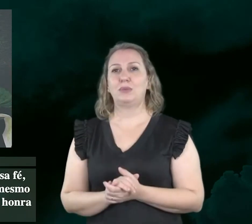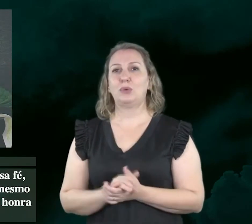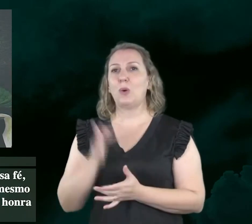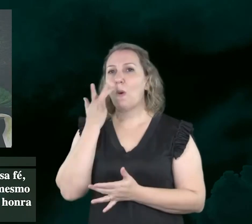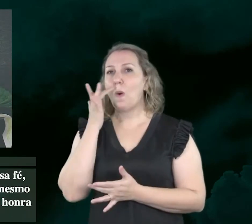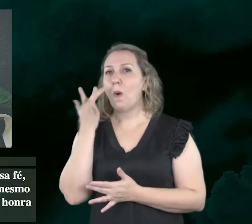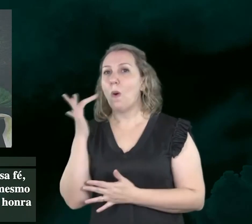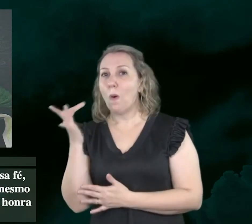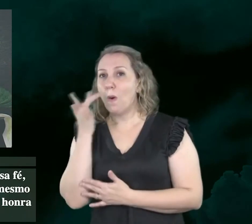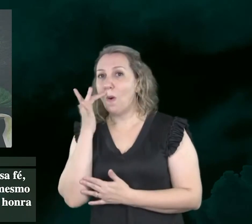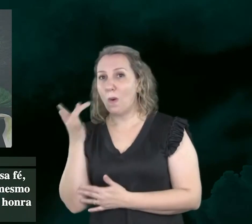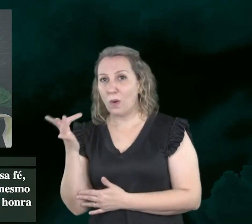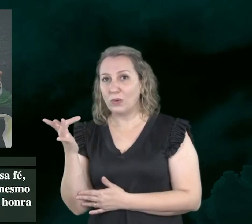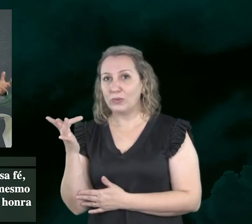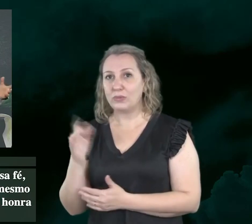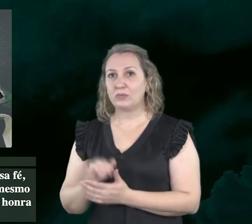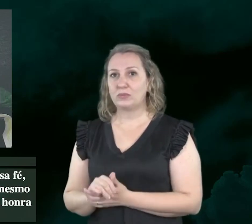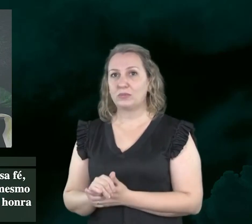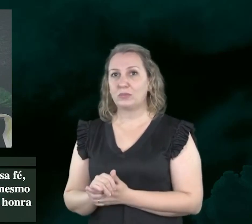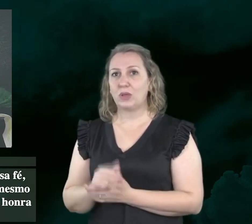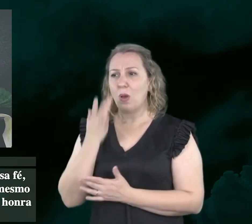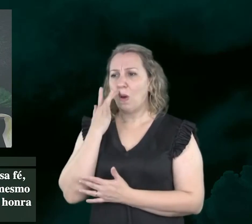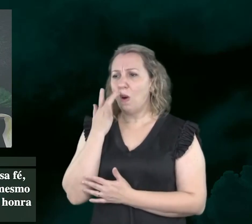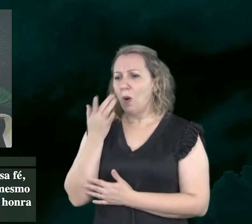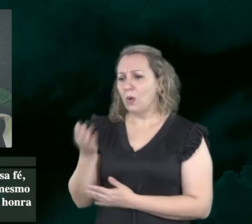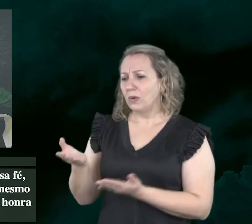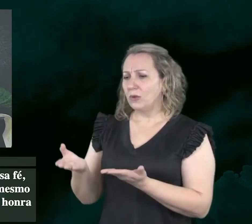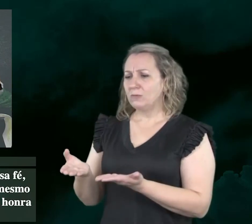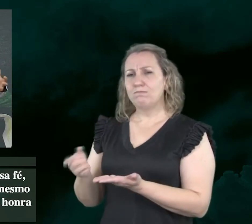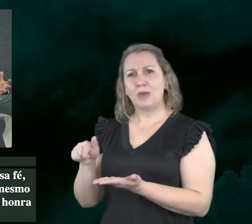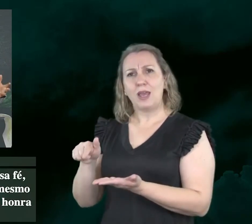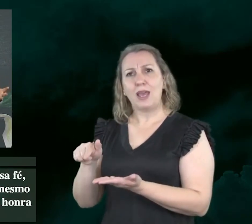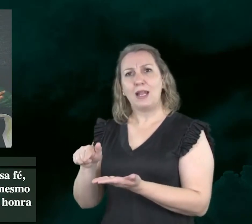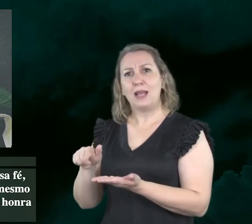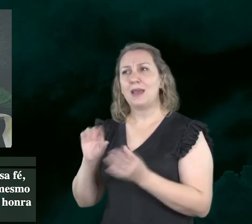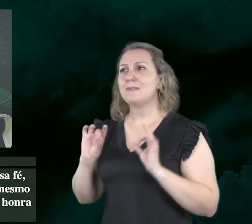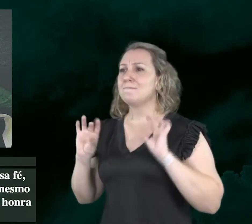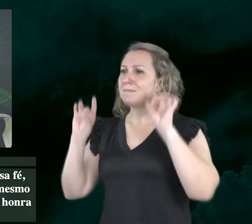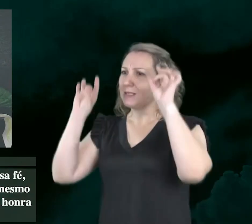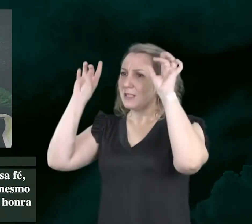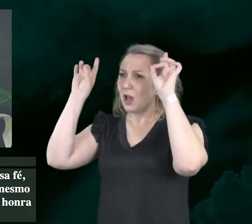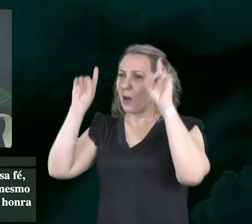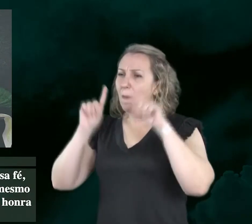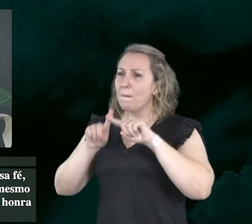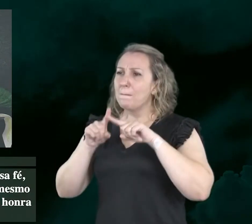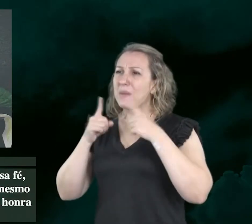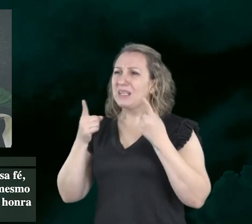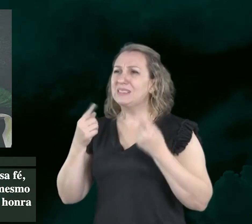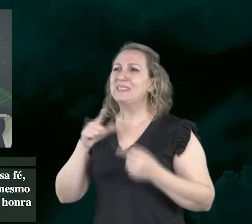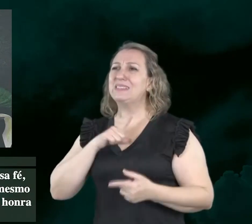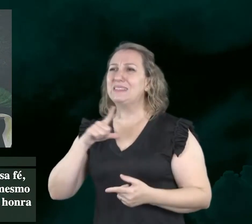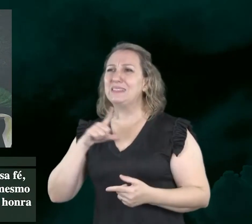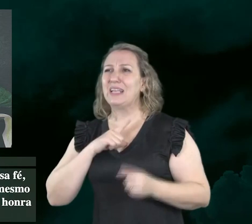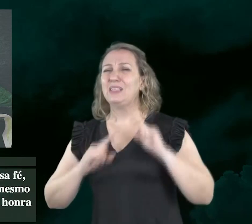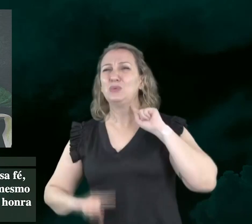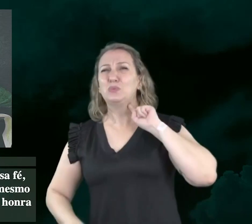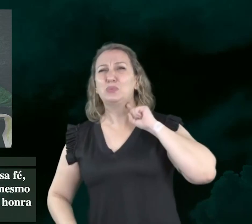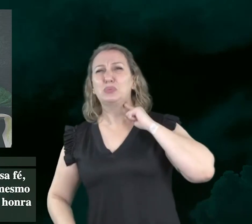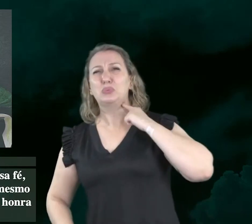ouro. Você tem um minério de ouro, tem muitas impurezas, né, misturadas. E